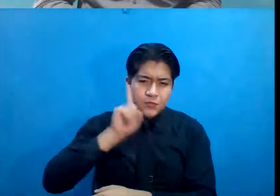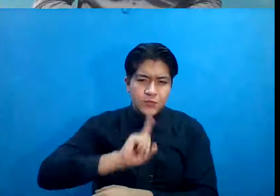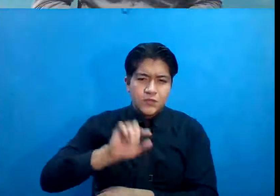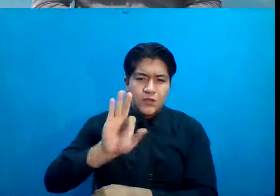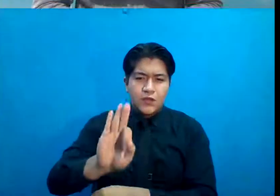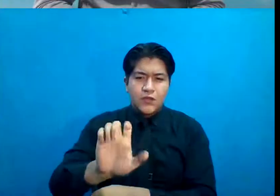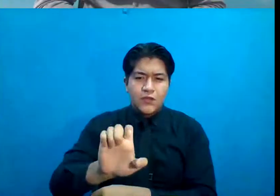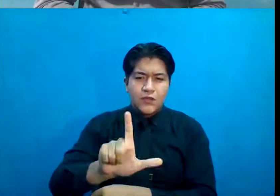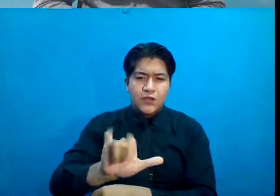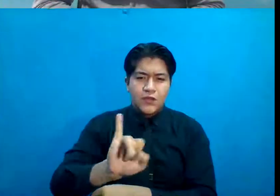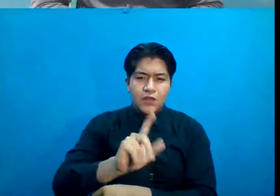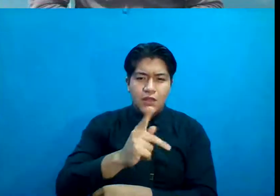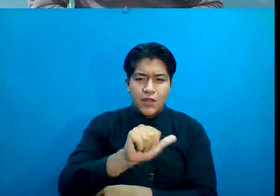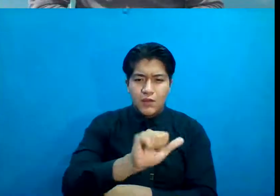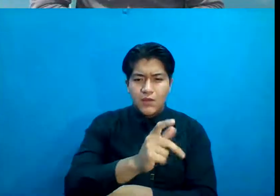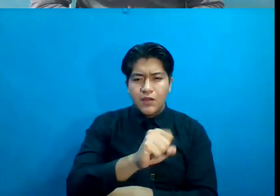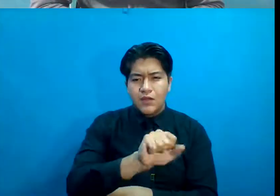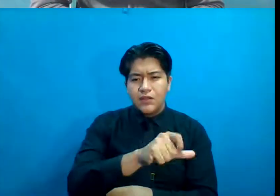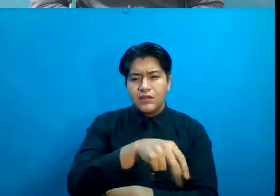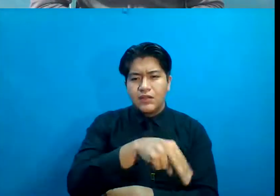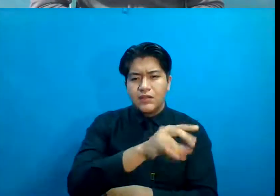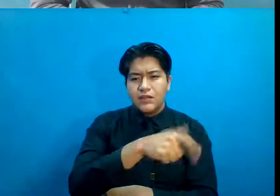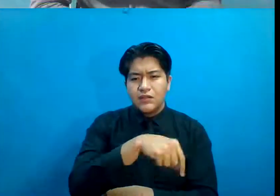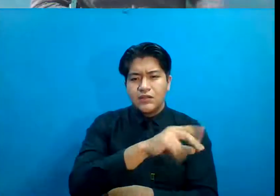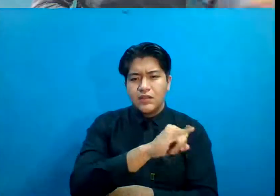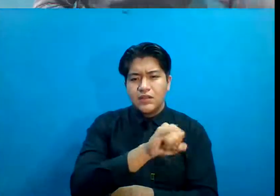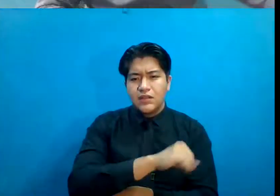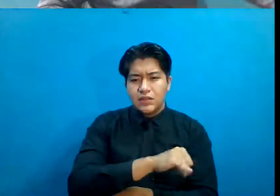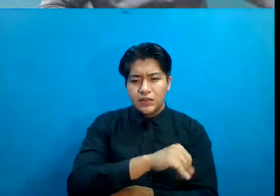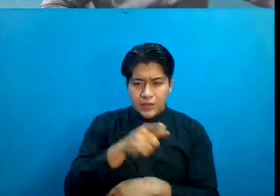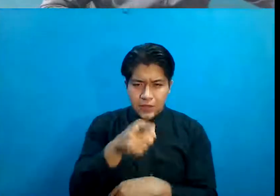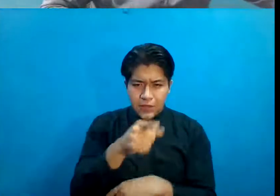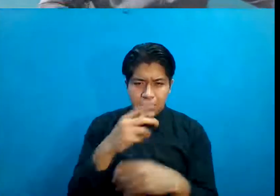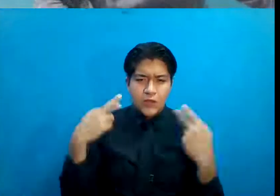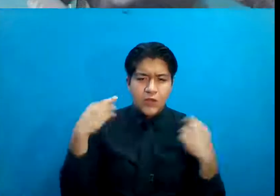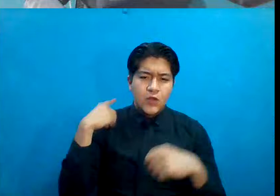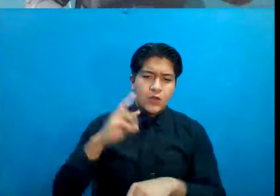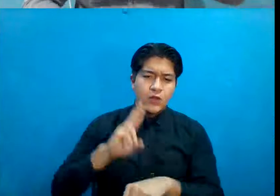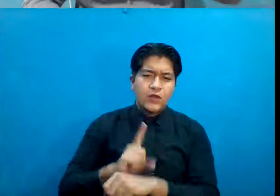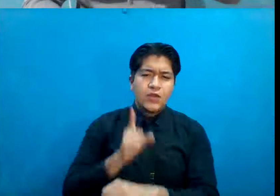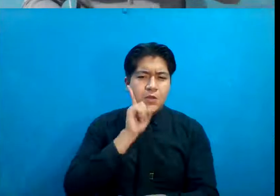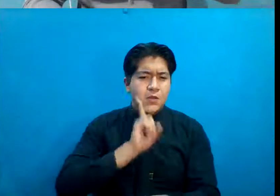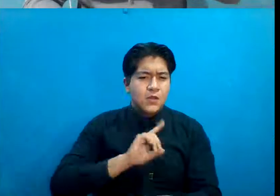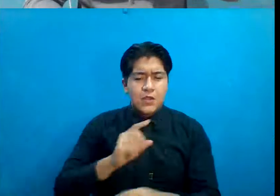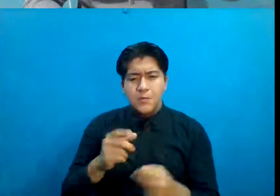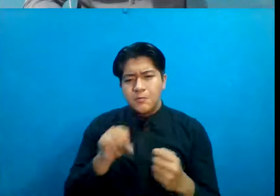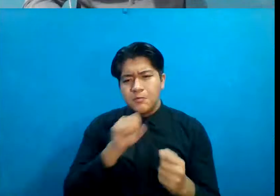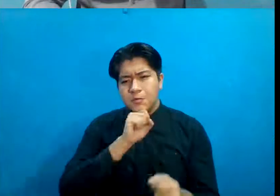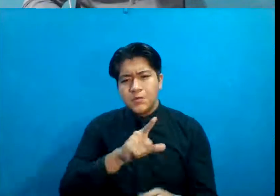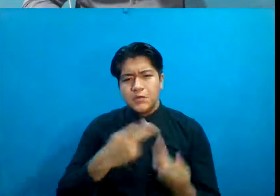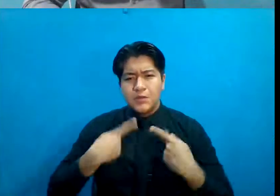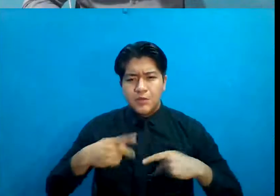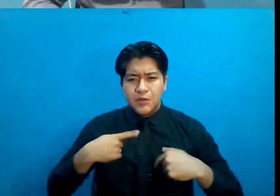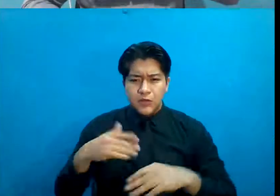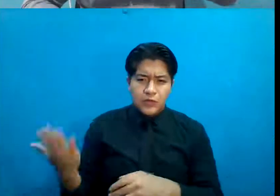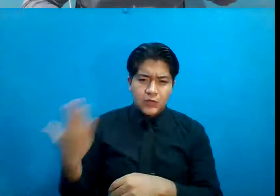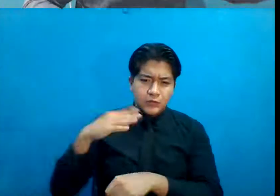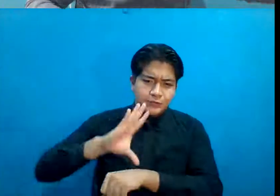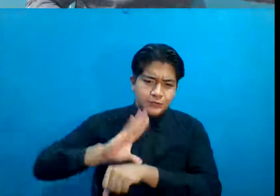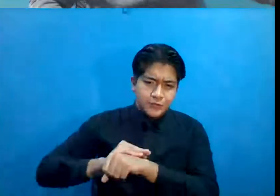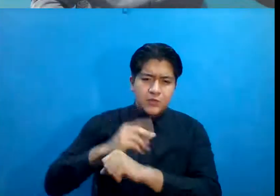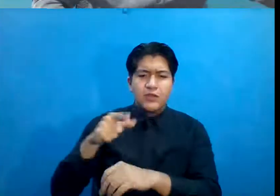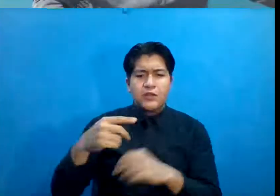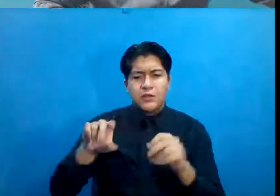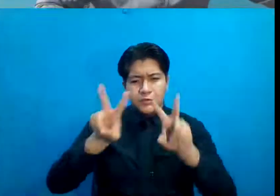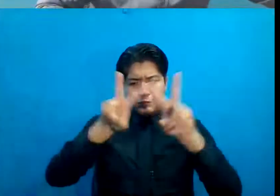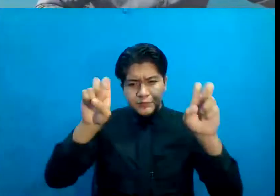directora de la división, así como a la coordinación de difusión por darnos las facilidades para ejecutar la siguiente ponencia, titulada Lengua de Señas